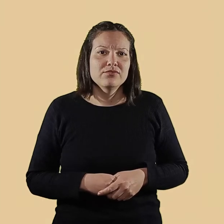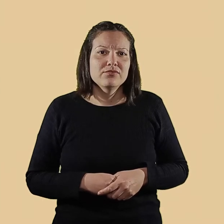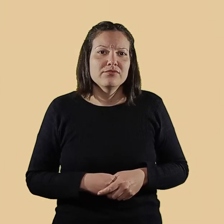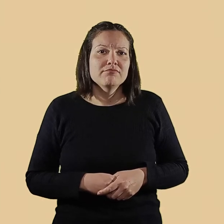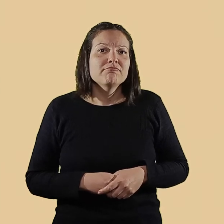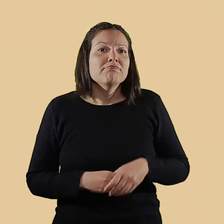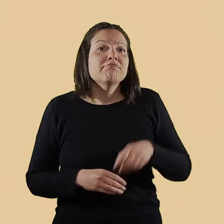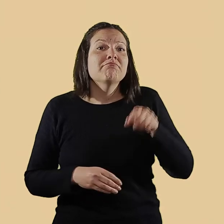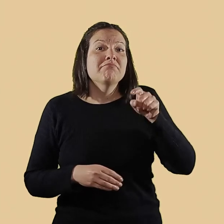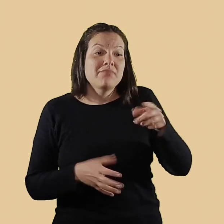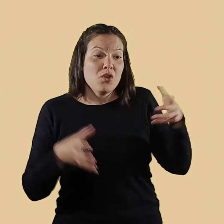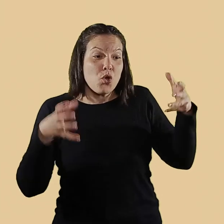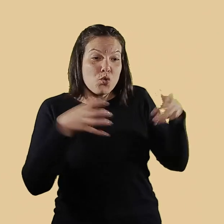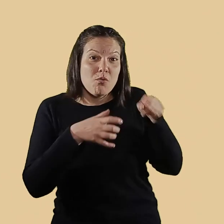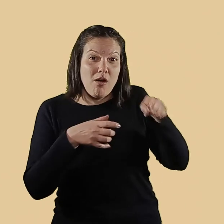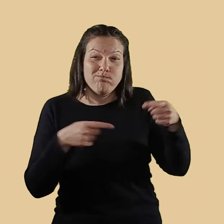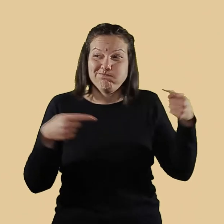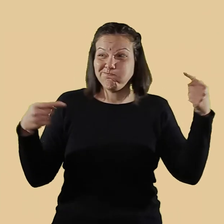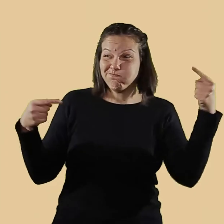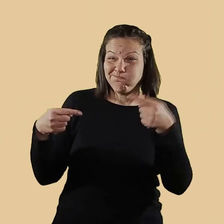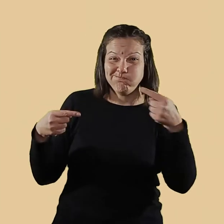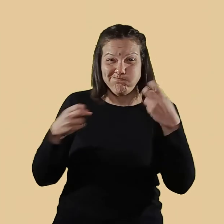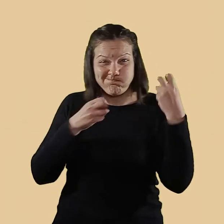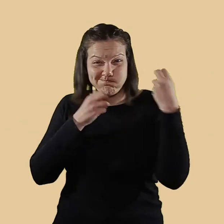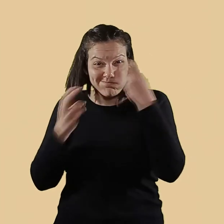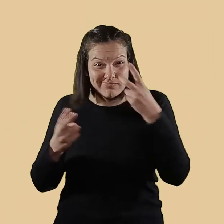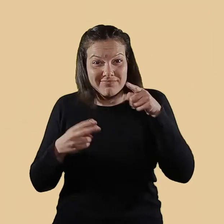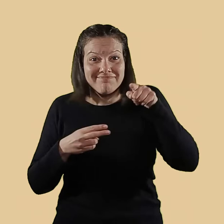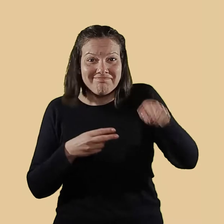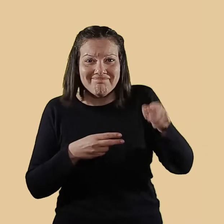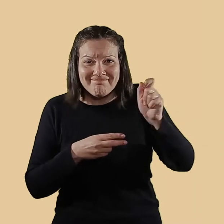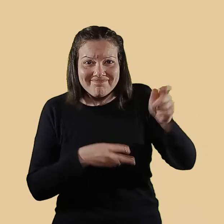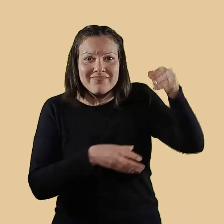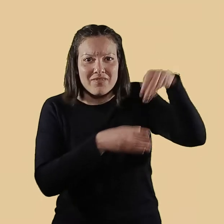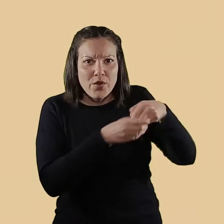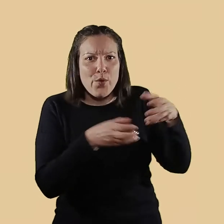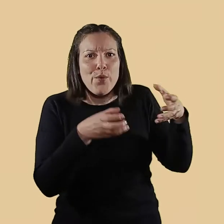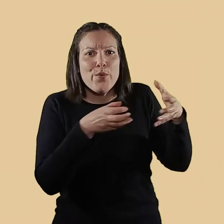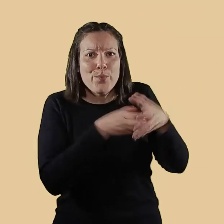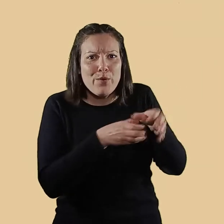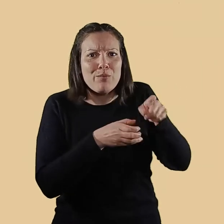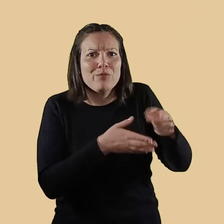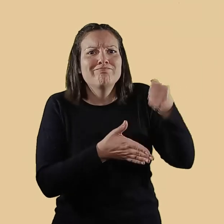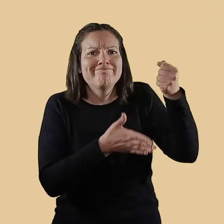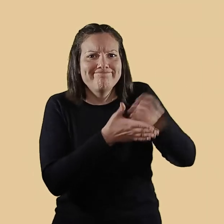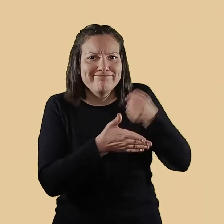Entre esos que no acordaban con la dictadura, se encontraban los jóvenes militantes.